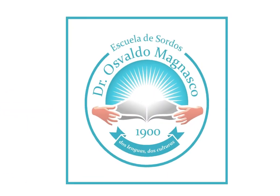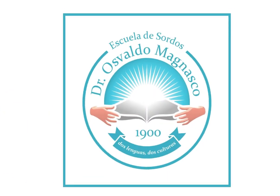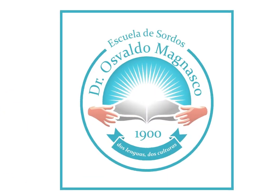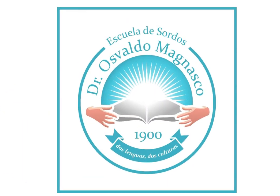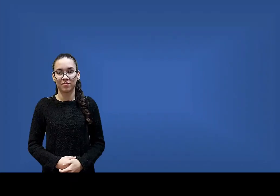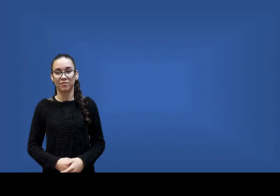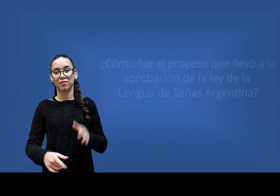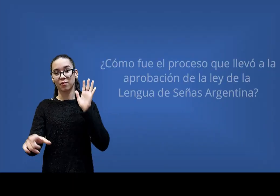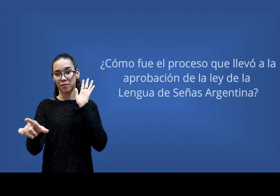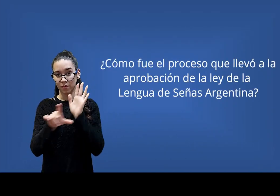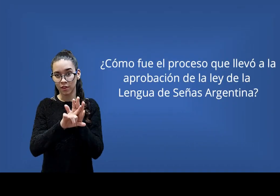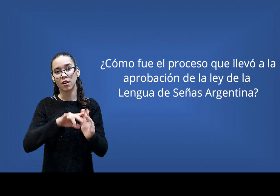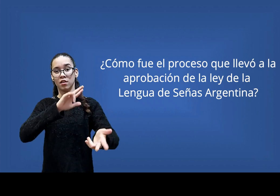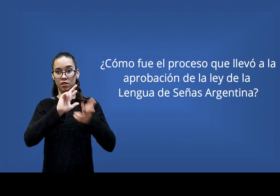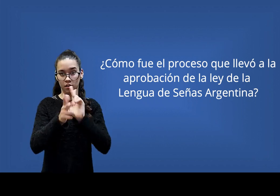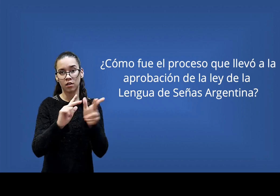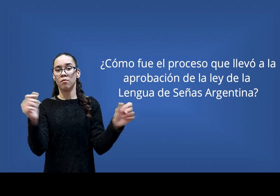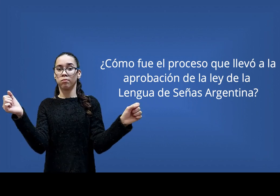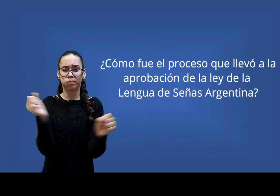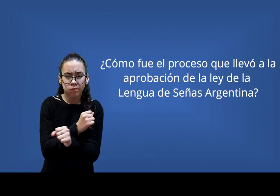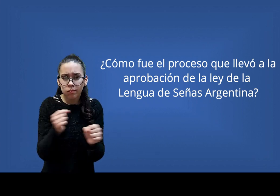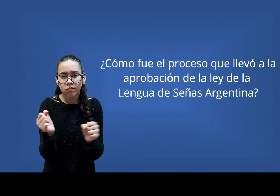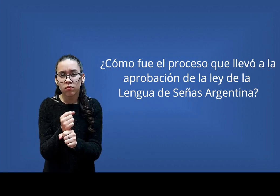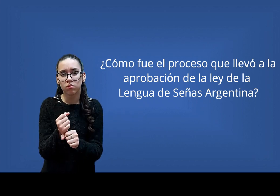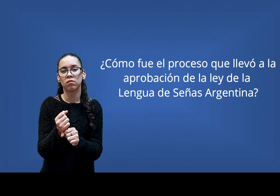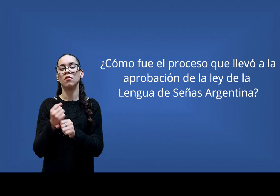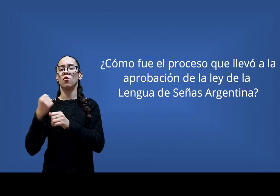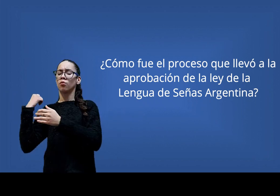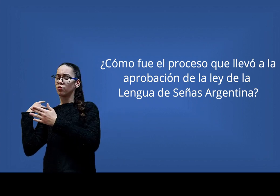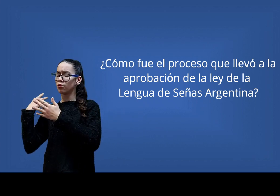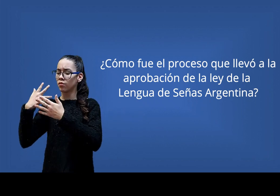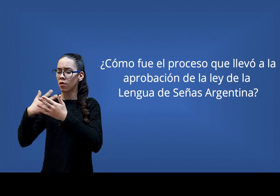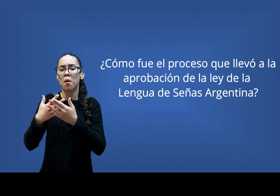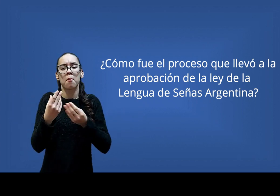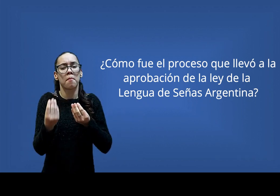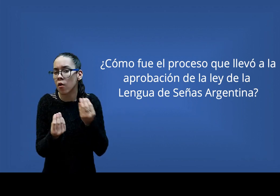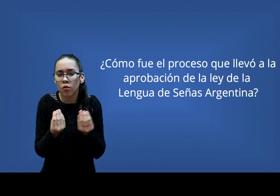¿Cómo fue el proceso que llevó a la aprobación de la ley de la LSA?